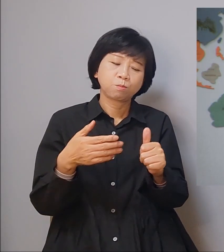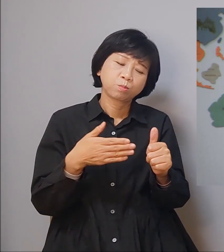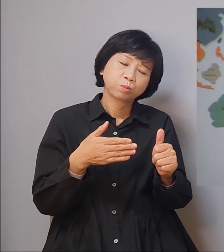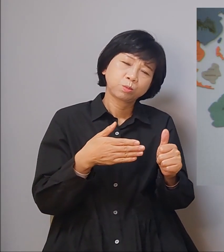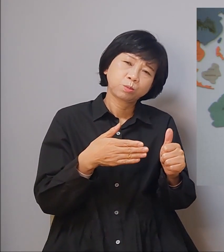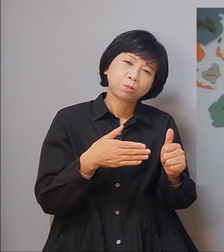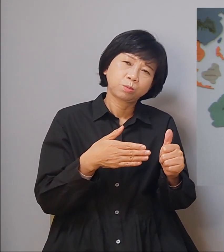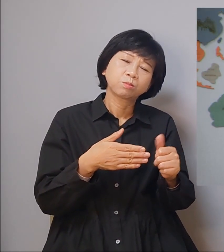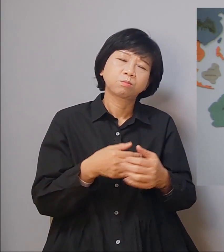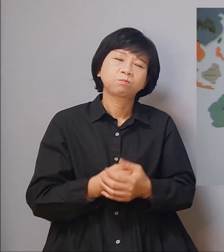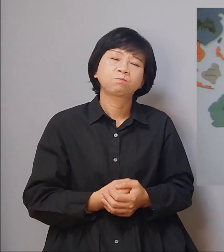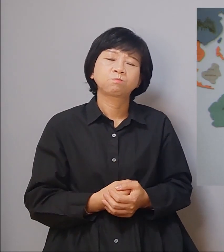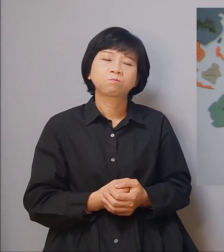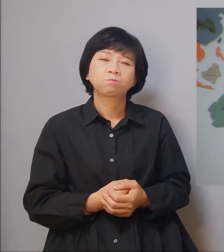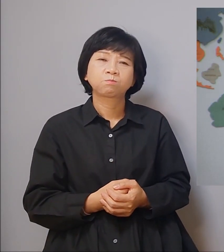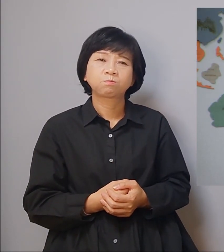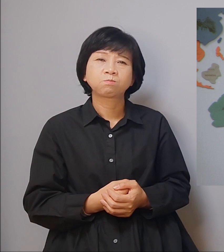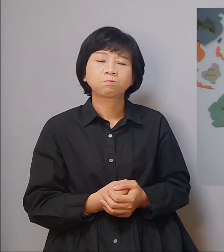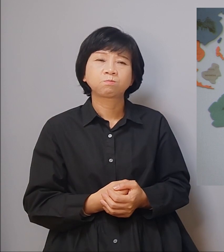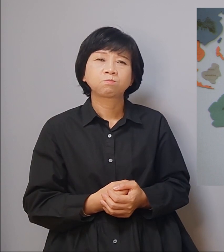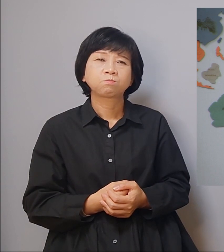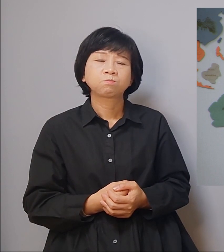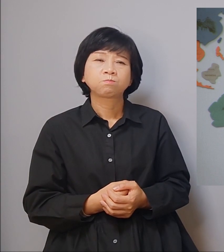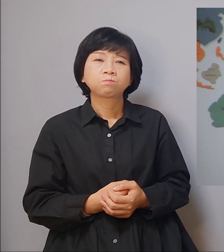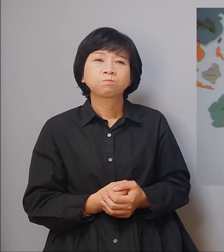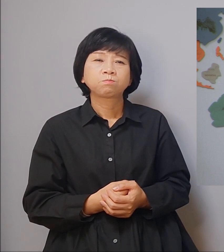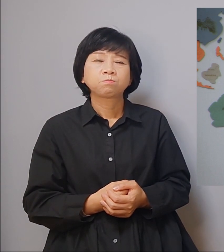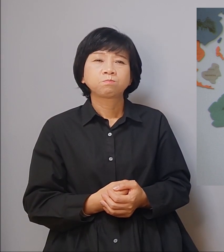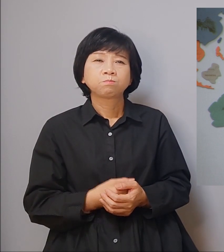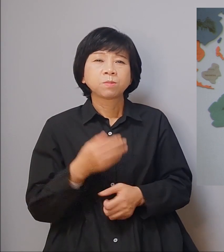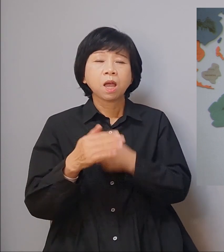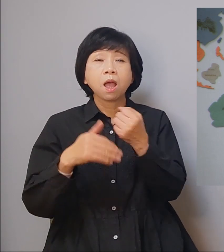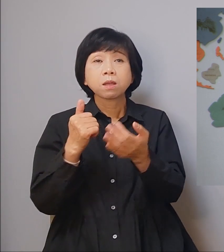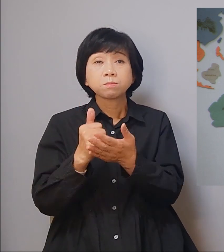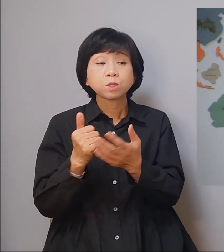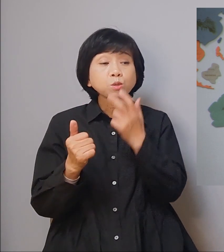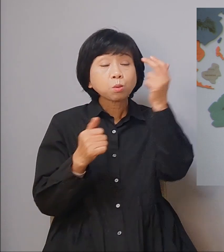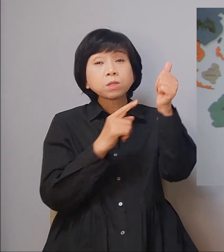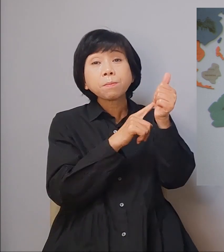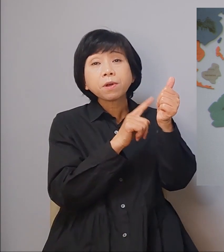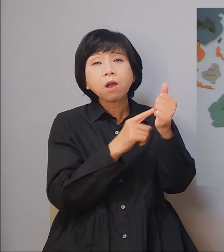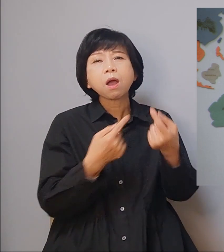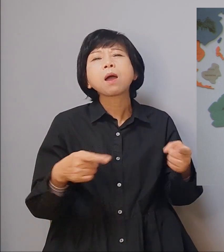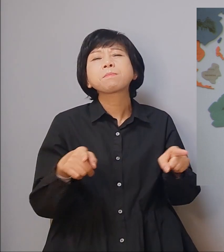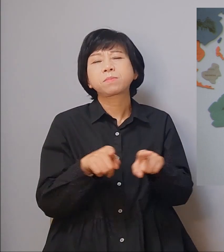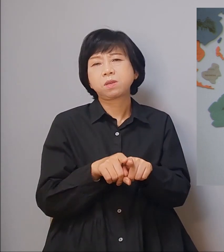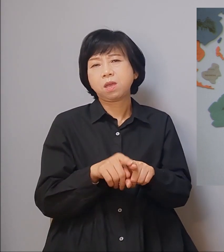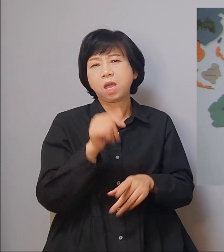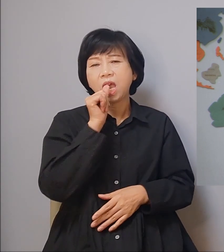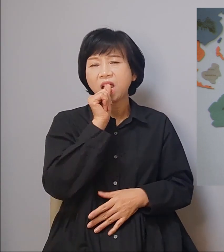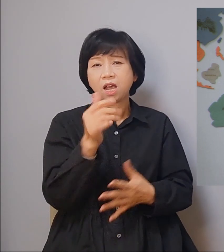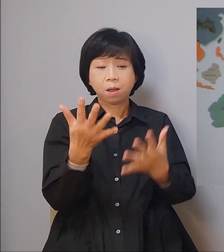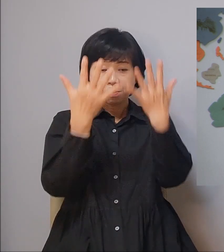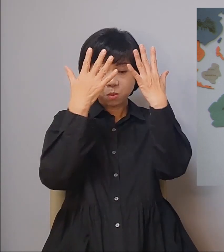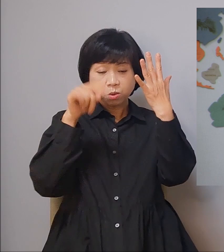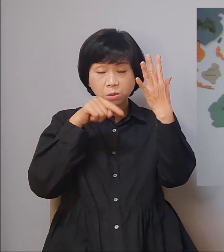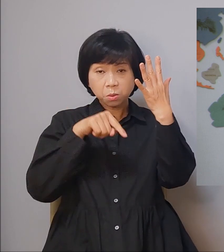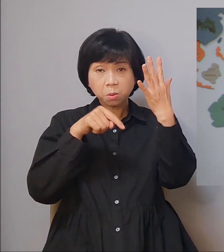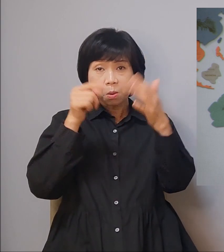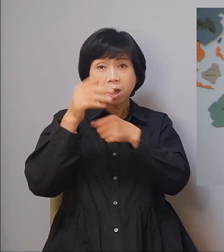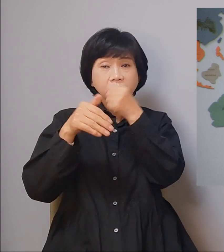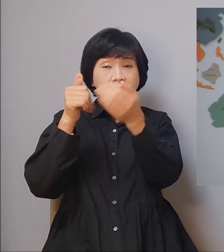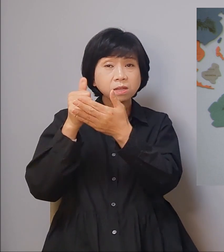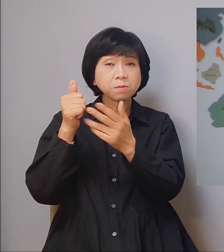그냥 내버려 두십니다. 하지만 하나님은 그 안에서도 요셉과 어떻게 하셨다고요? 함께 하신